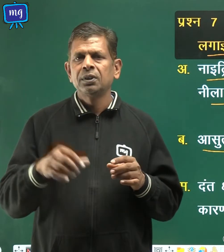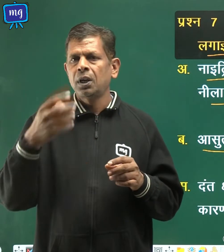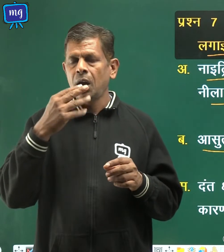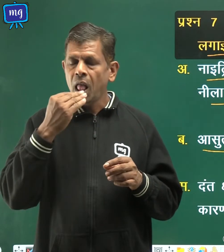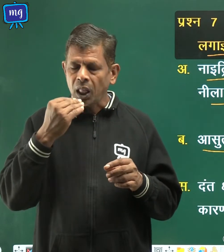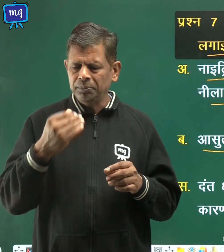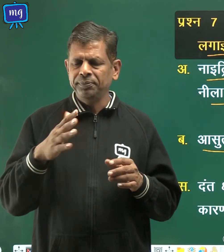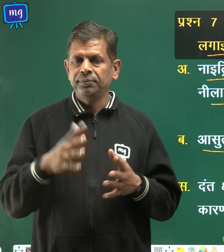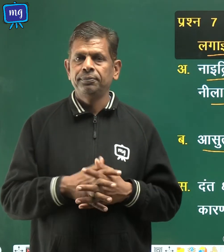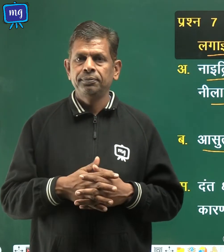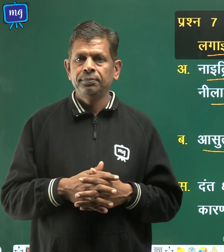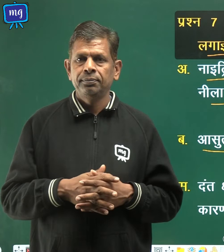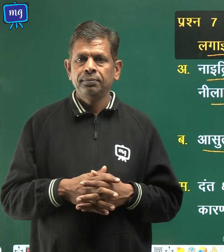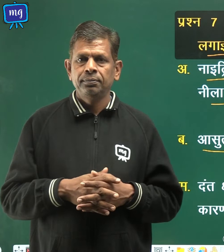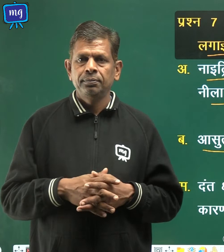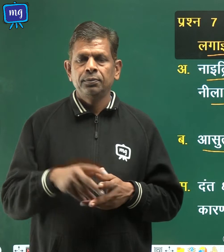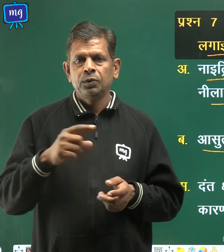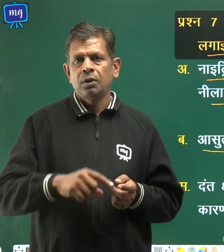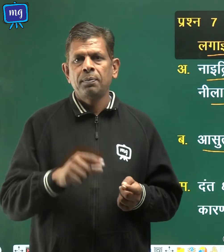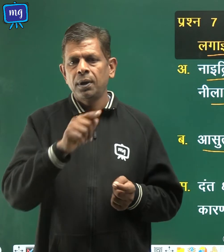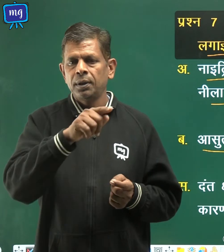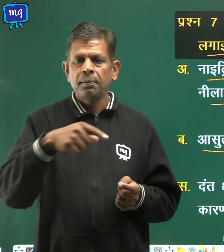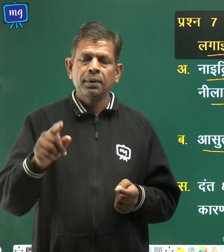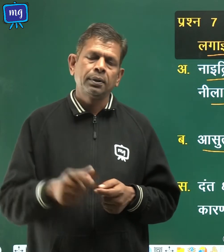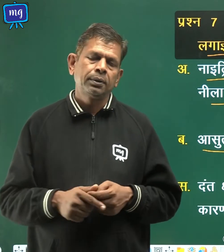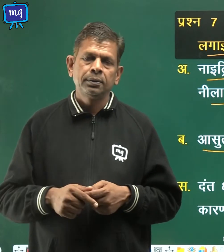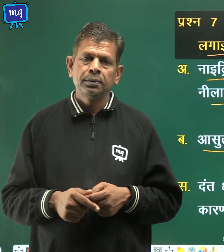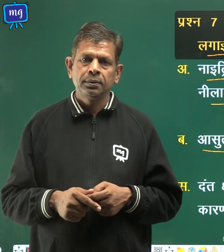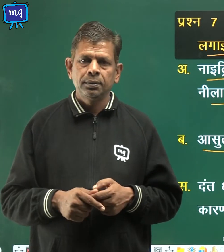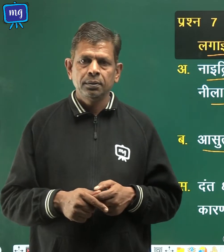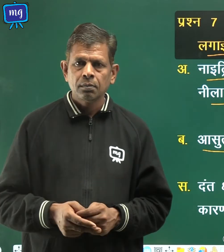क्षारीय होता है, तो हम सही पर निशान लगाएंगे।